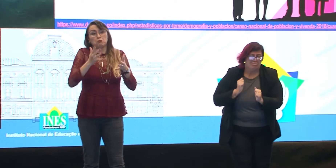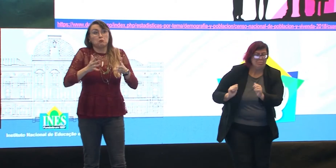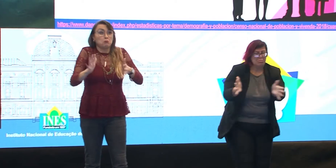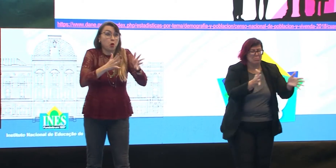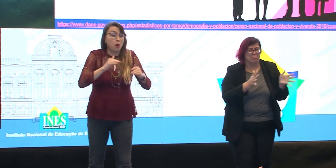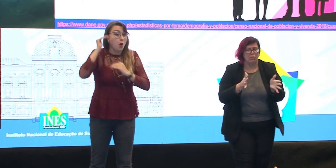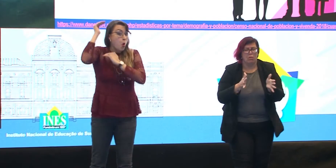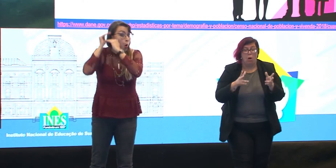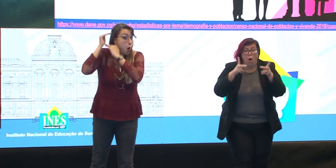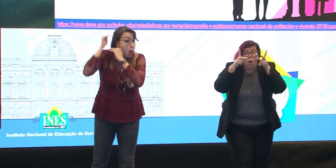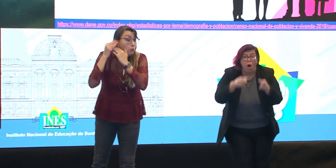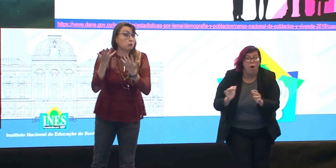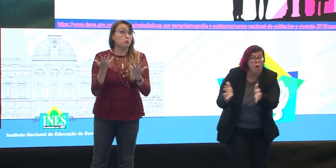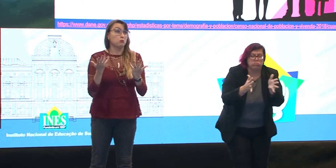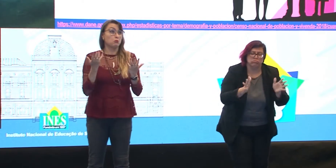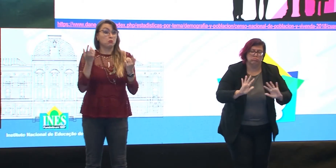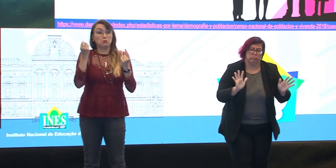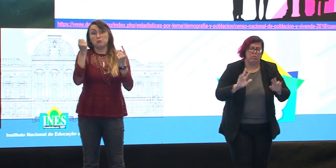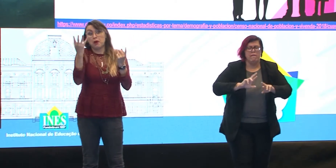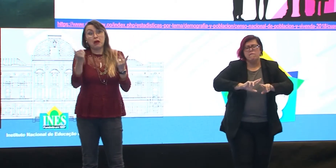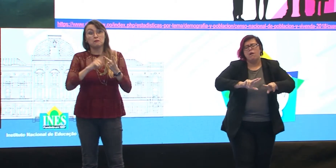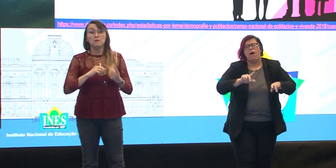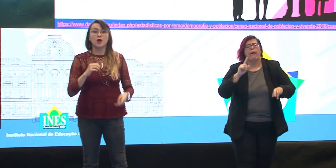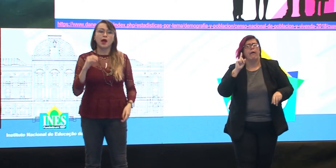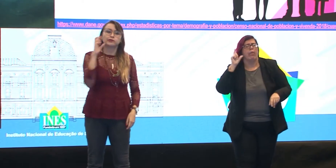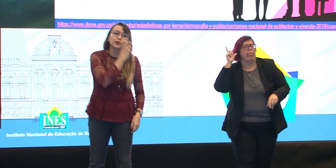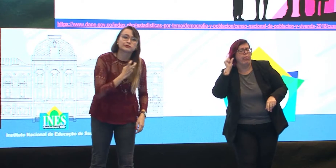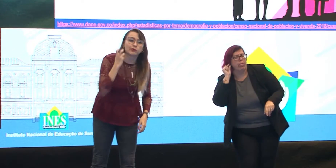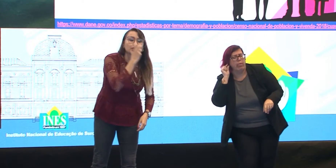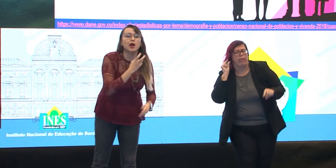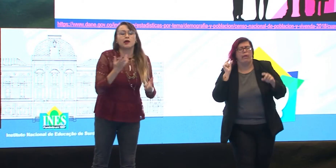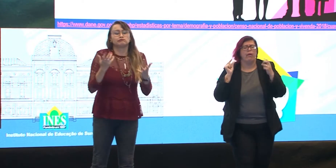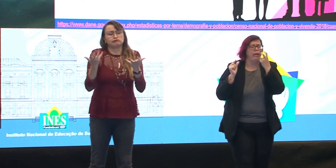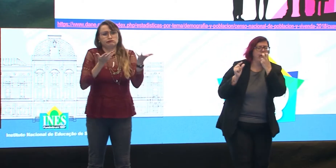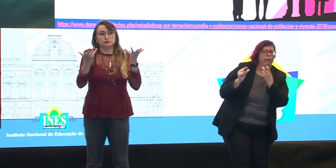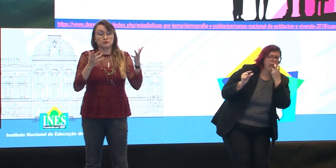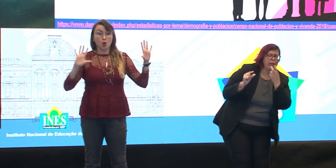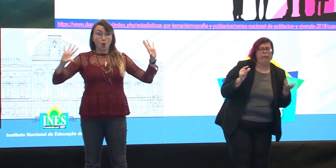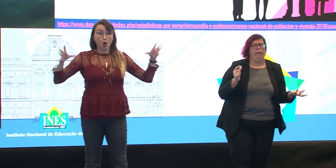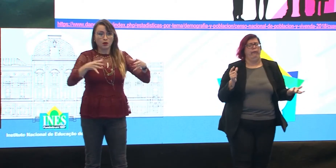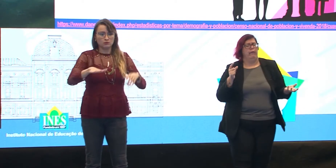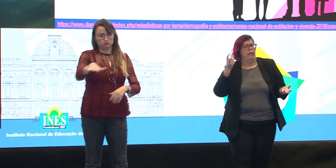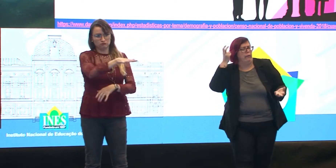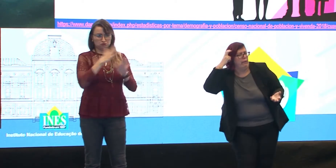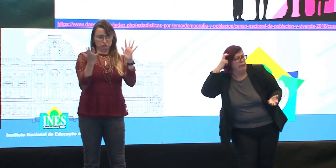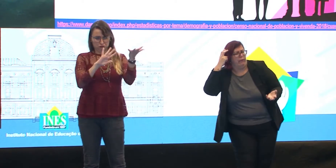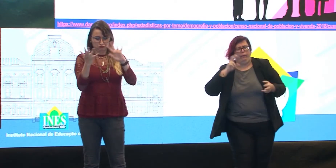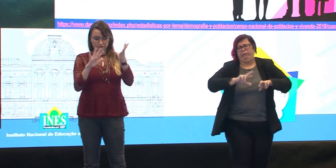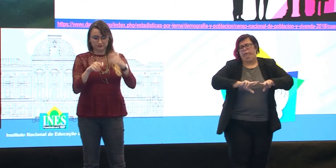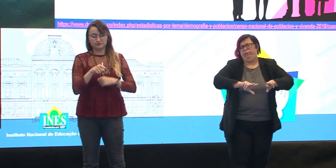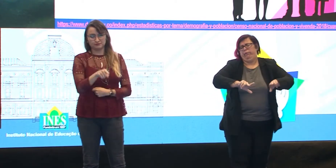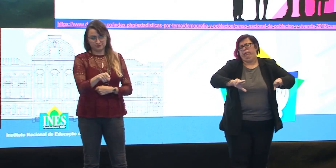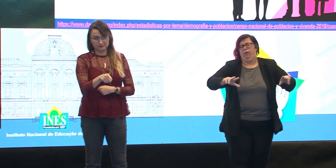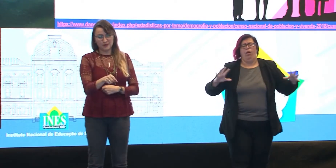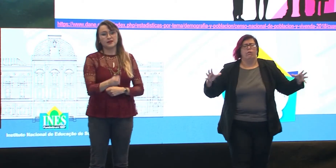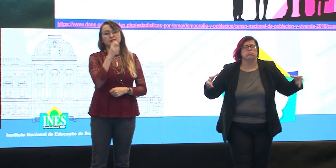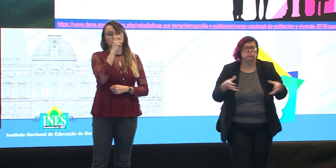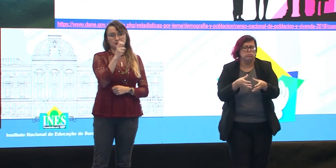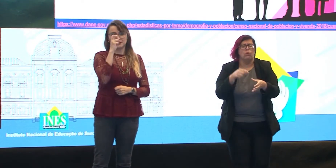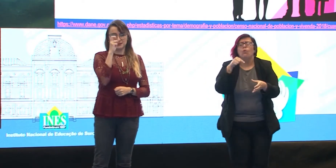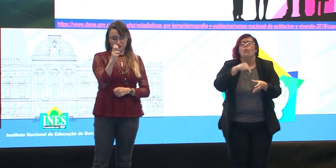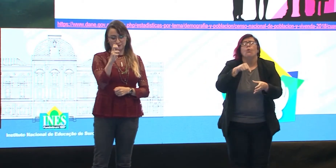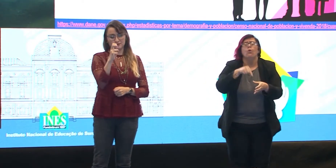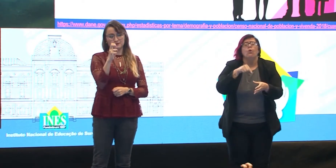habitantes surdos colombianos, sejam eles sinalizadores, sejam eles surdos oralizados, a gente tem